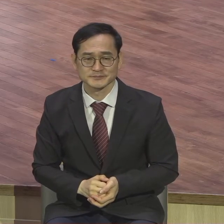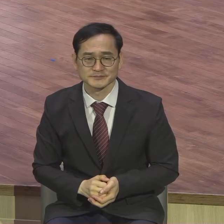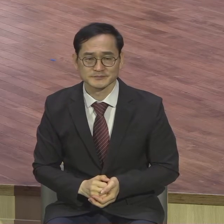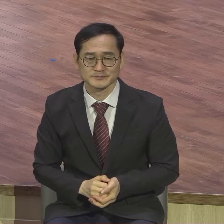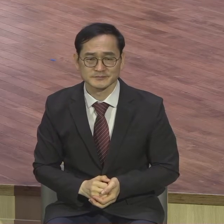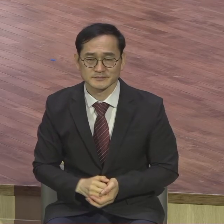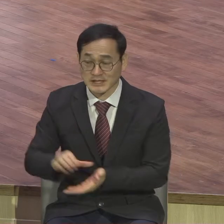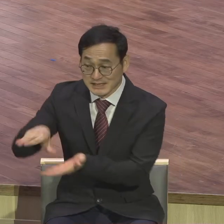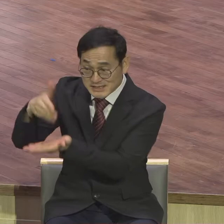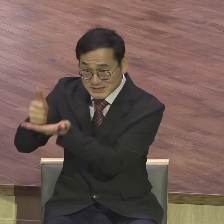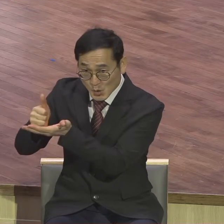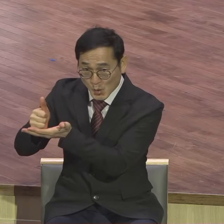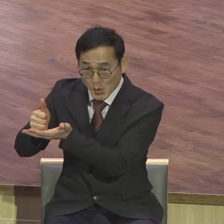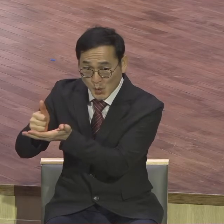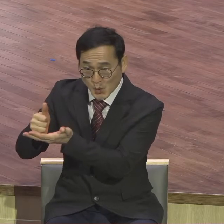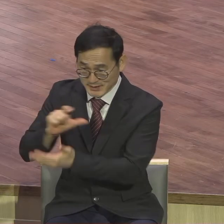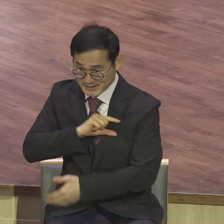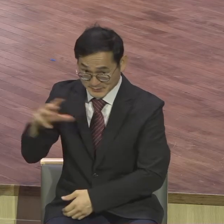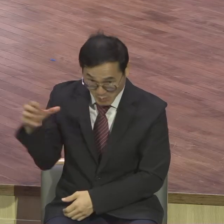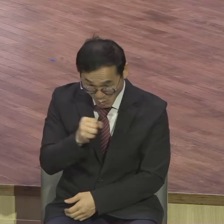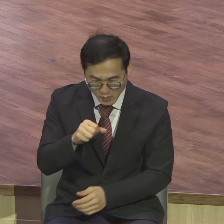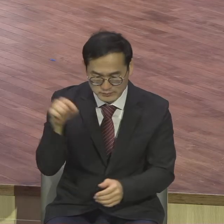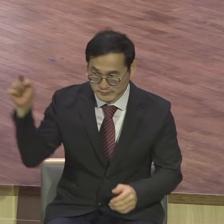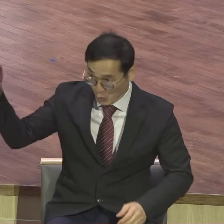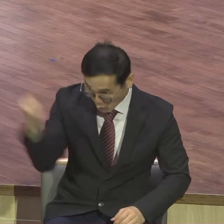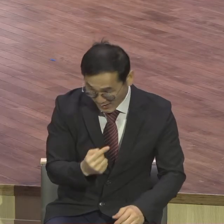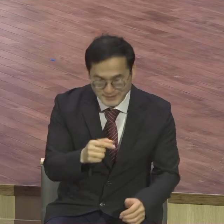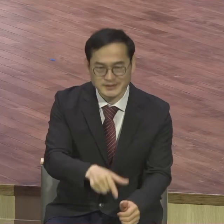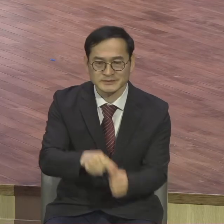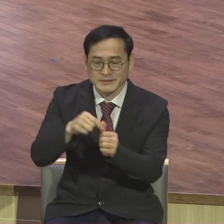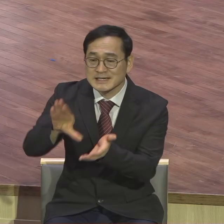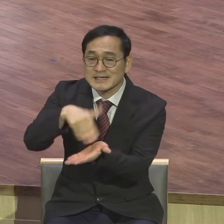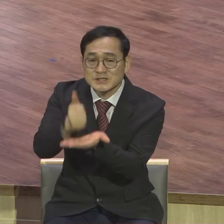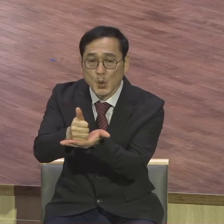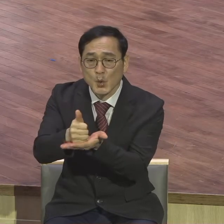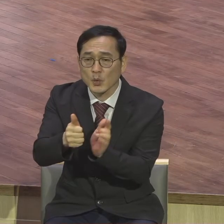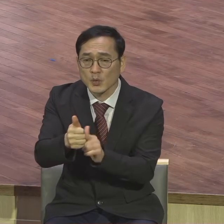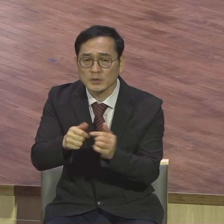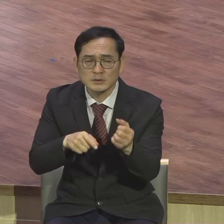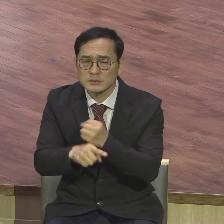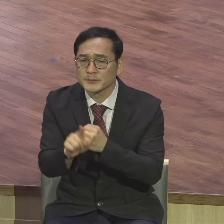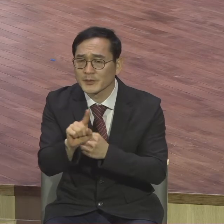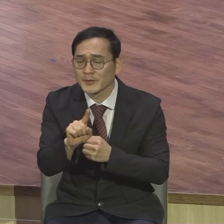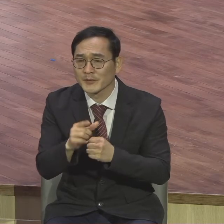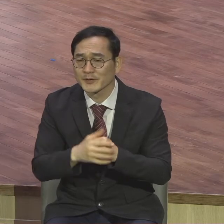그리스도로 구원했다. 예수가 그리스도로 왔다. 그리스도가 무슨 뜻이냐.